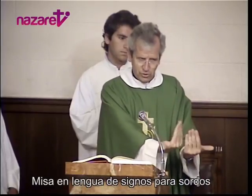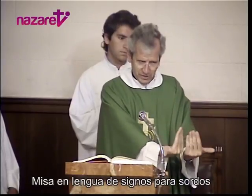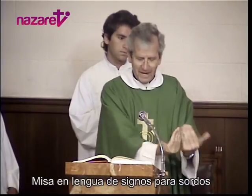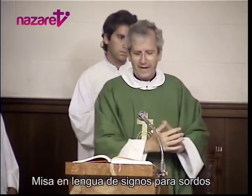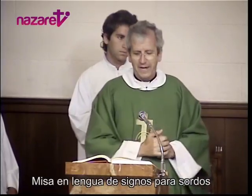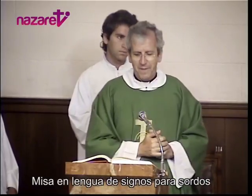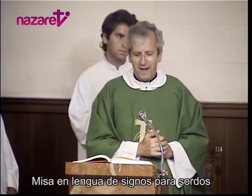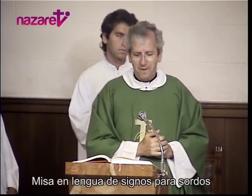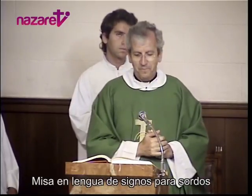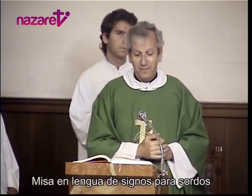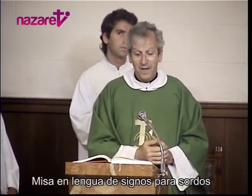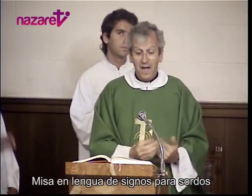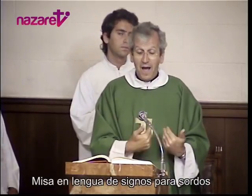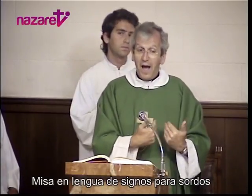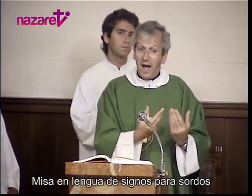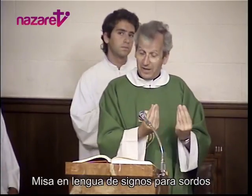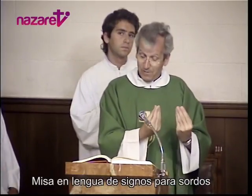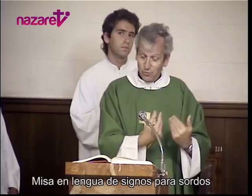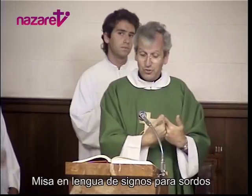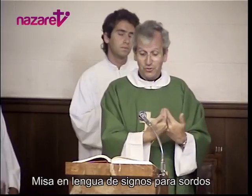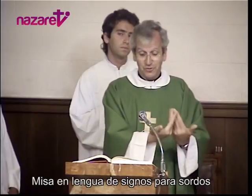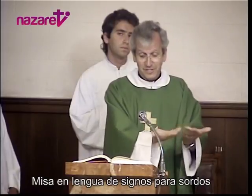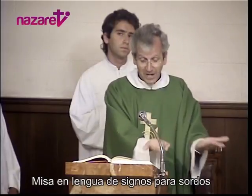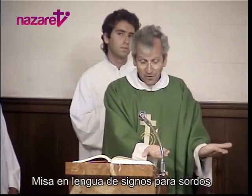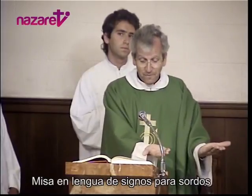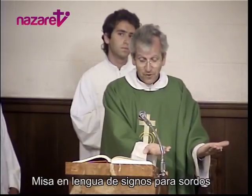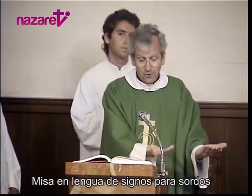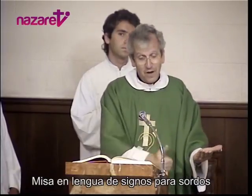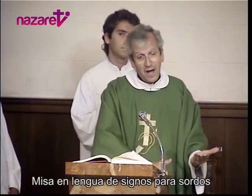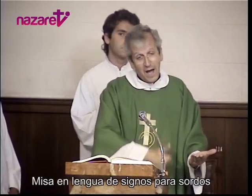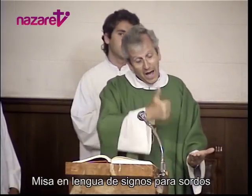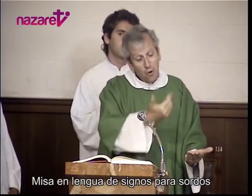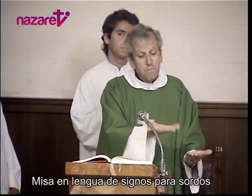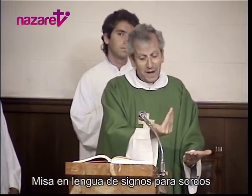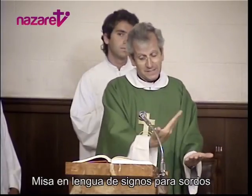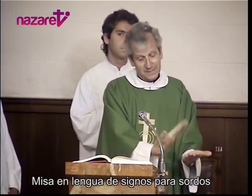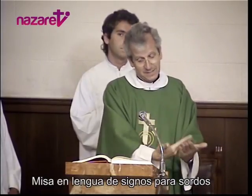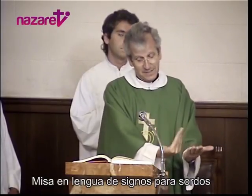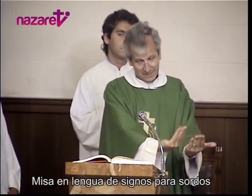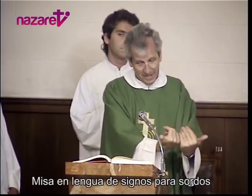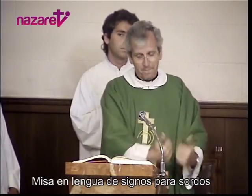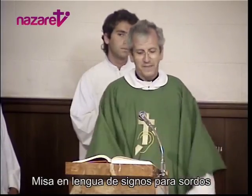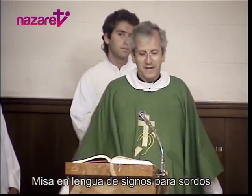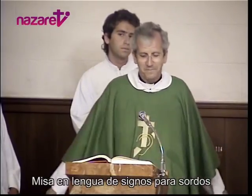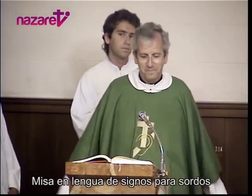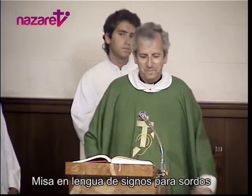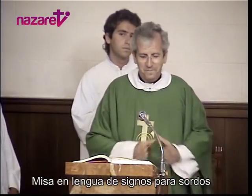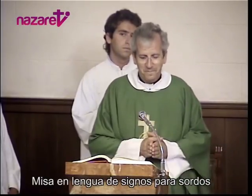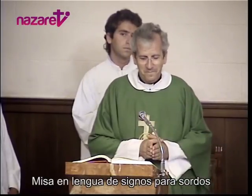le reclamará. Al que mucho se le confió, aún más se le pedirá.